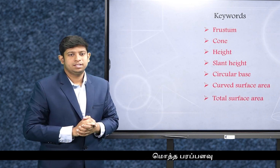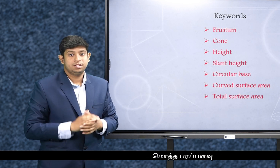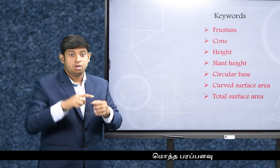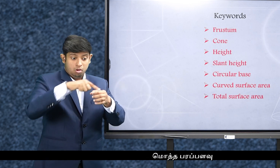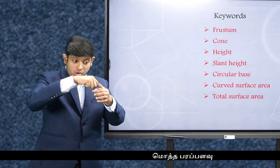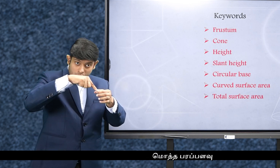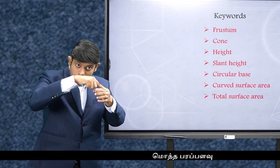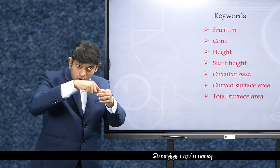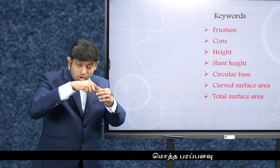மொத்த பரப்பளவு,